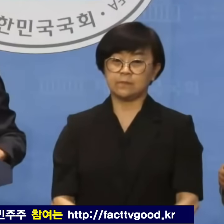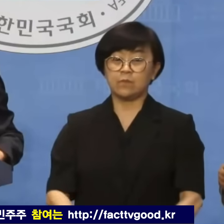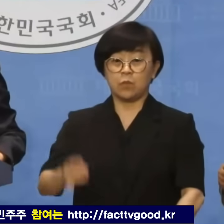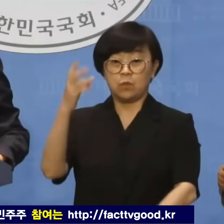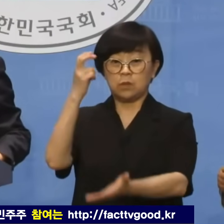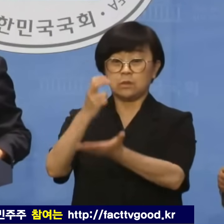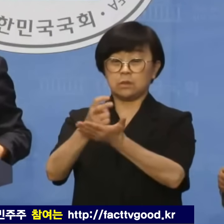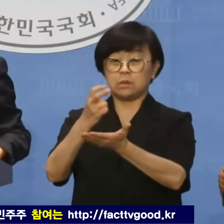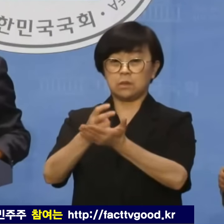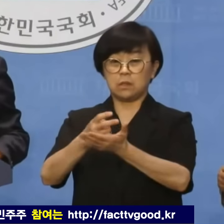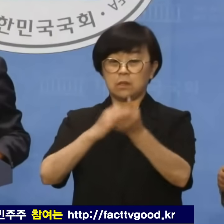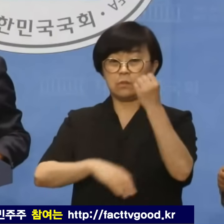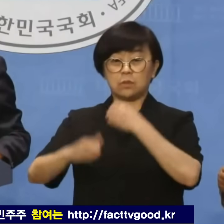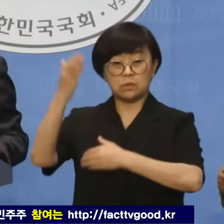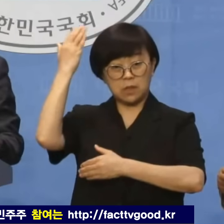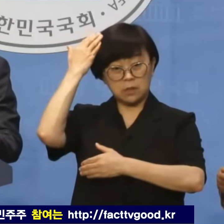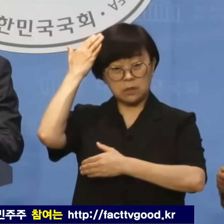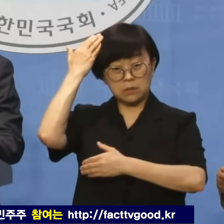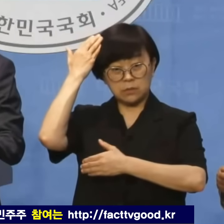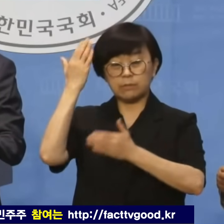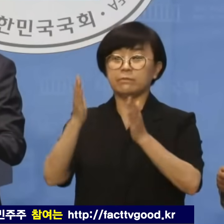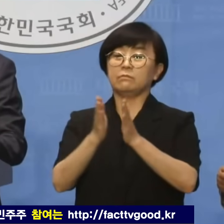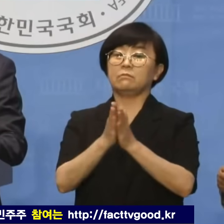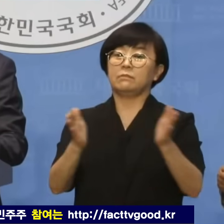원칙과 상식으로 임하면 됩니다.